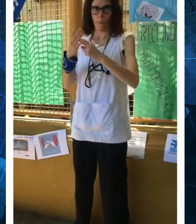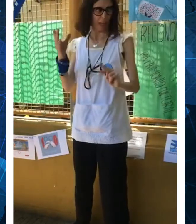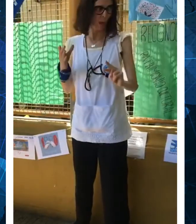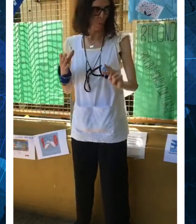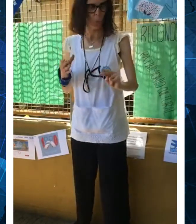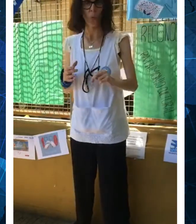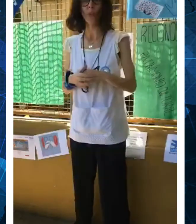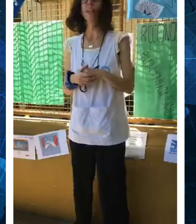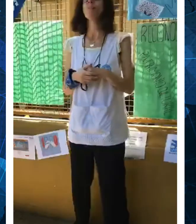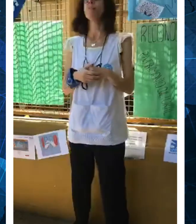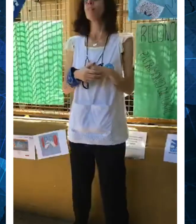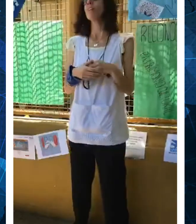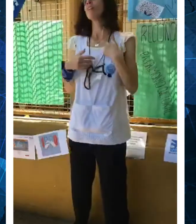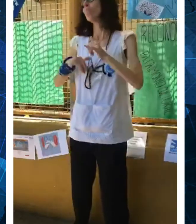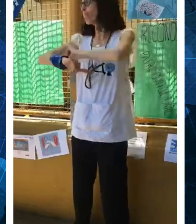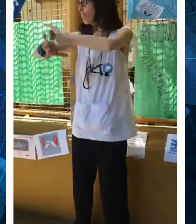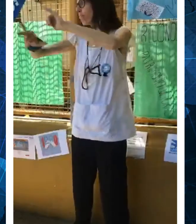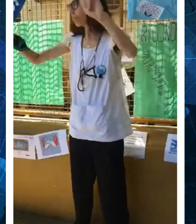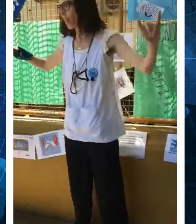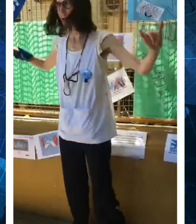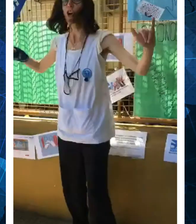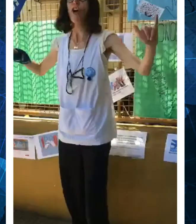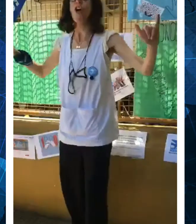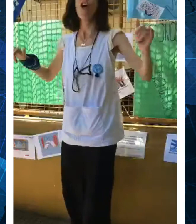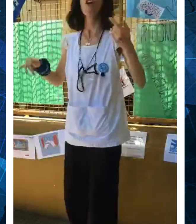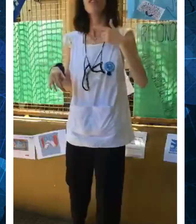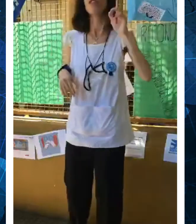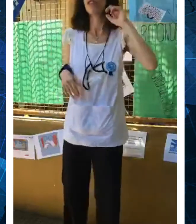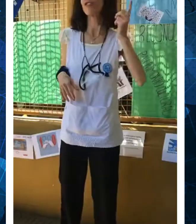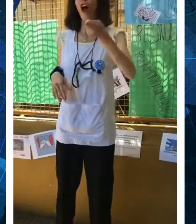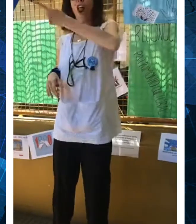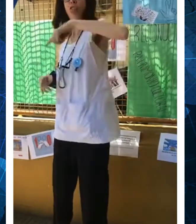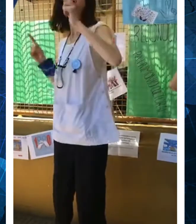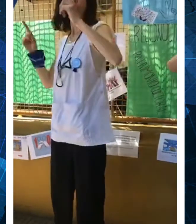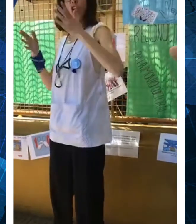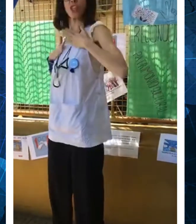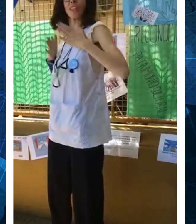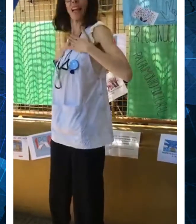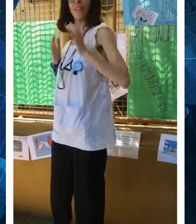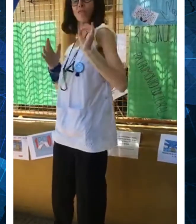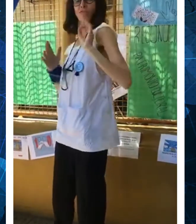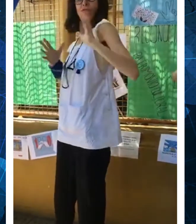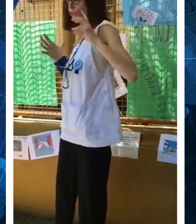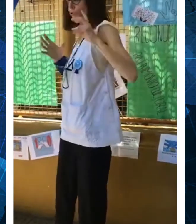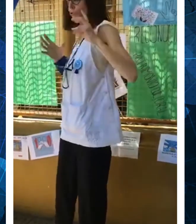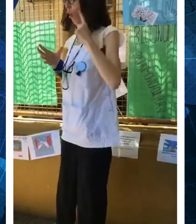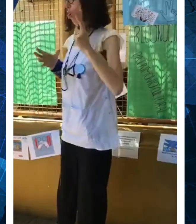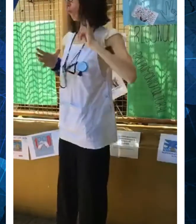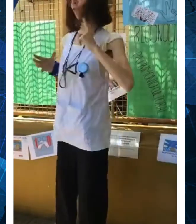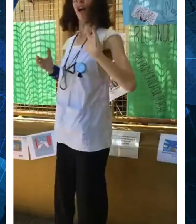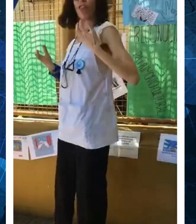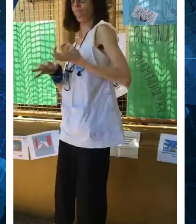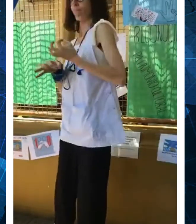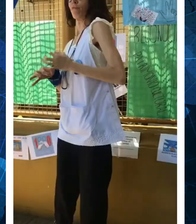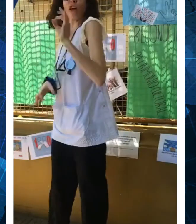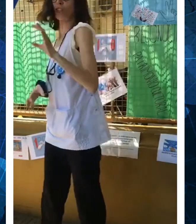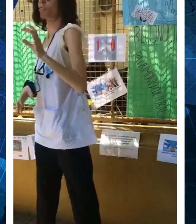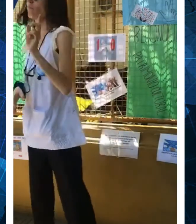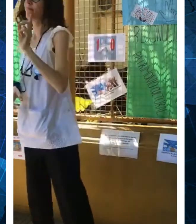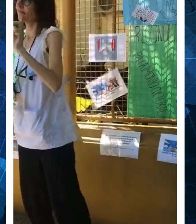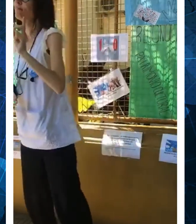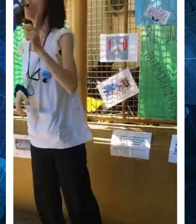años de experiencia, 23 años de experiencia en el bilingüismo. Así que a las personas sordas